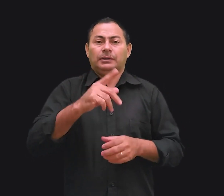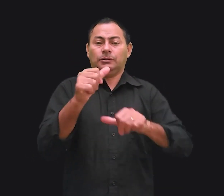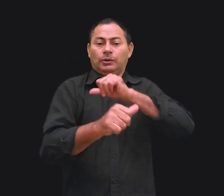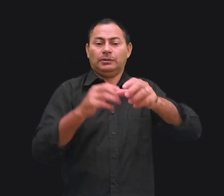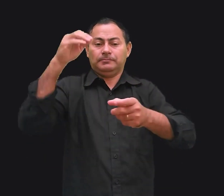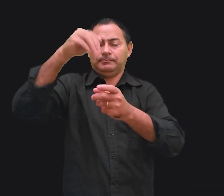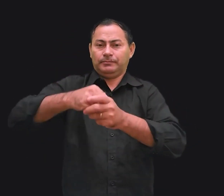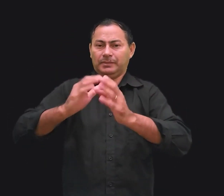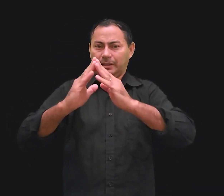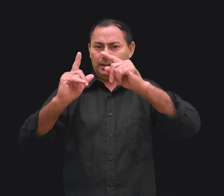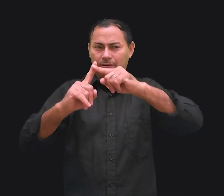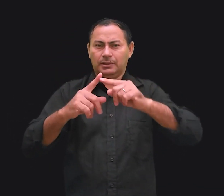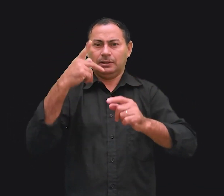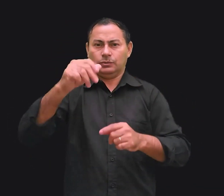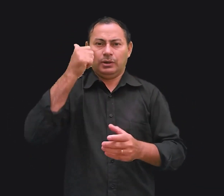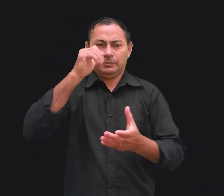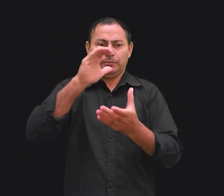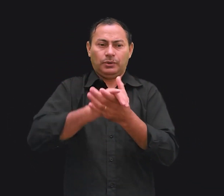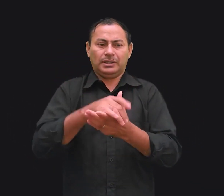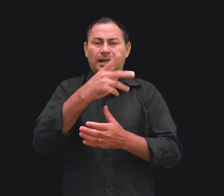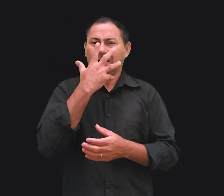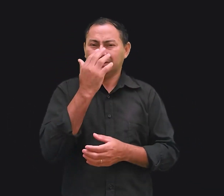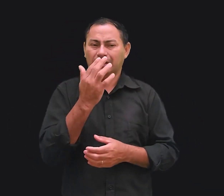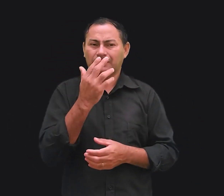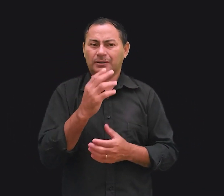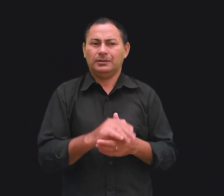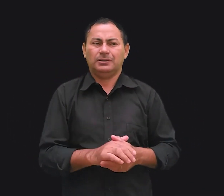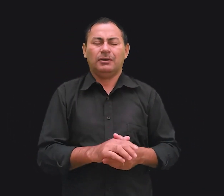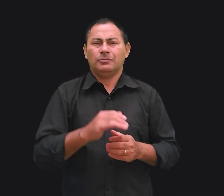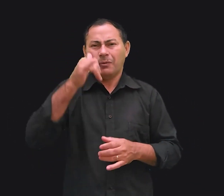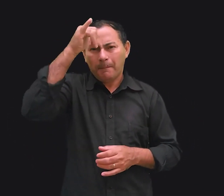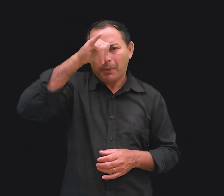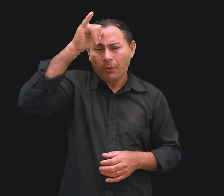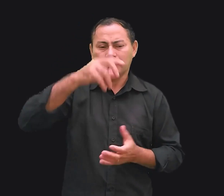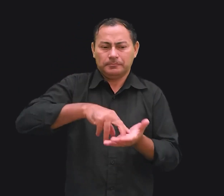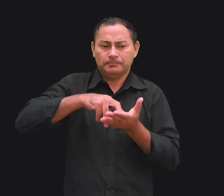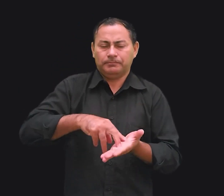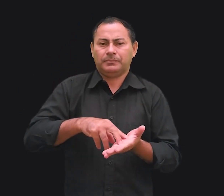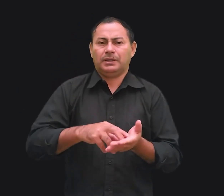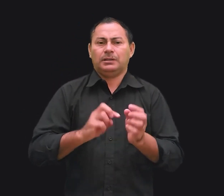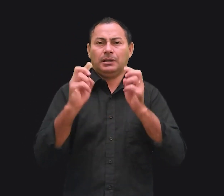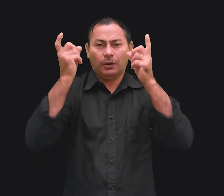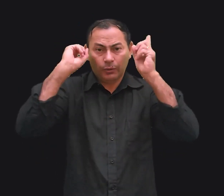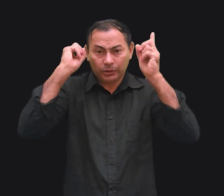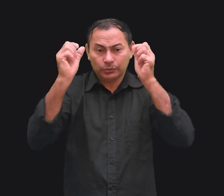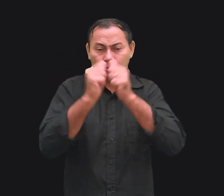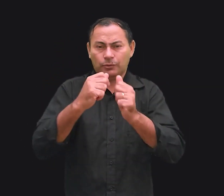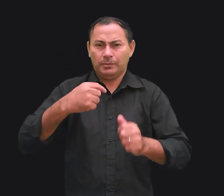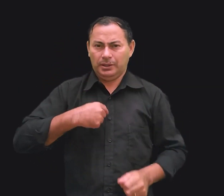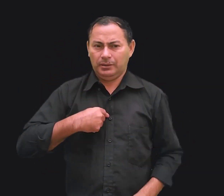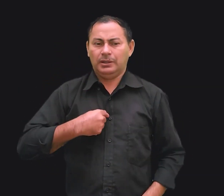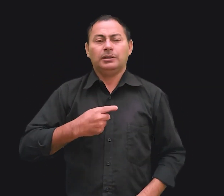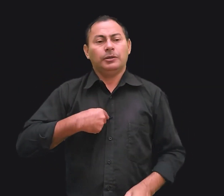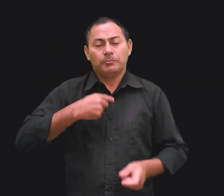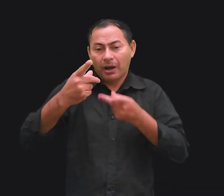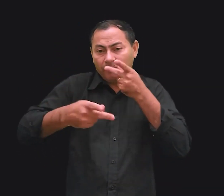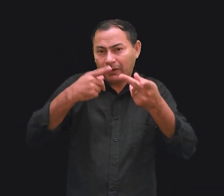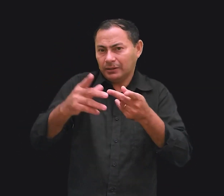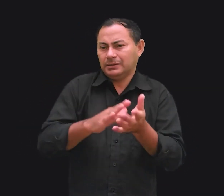se tornar membro da igreja. Sua esposa achava que ele estava sendo um idiota por manter aquelas reuniões comigo, e eu disse a